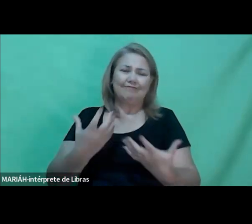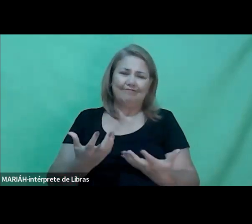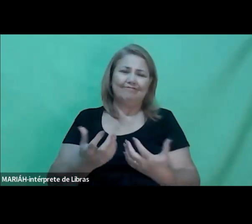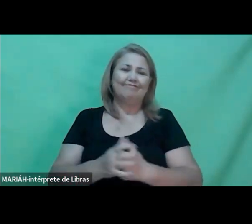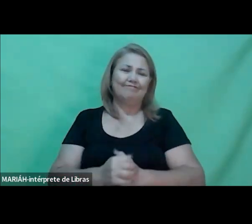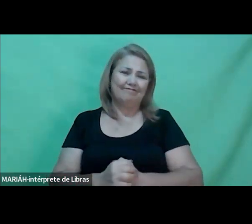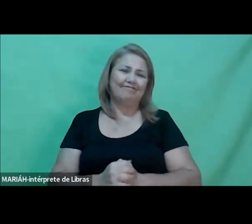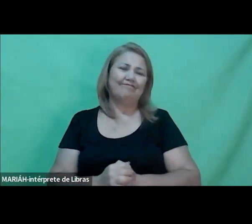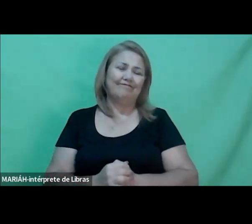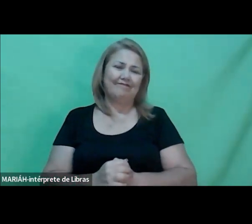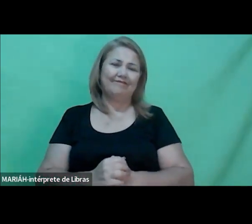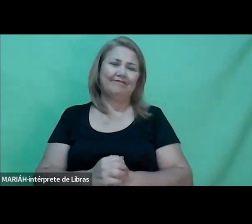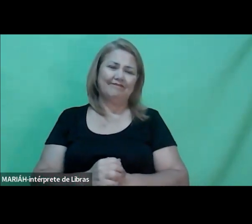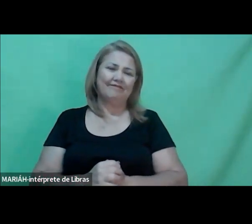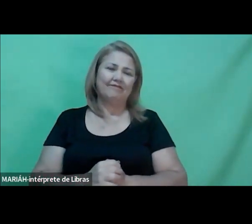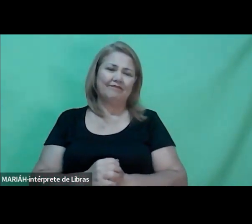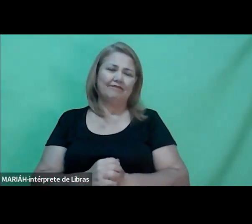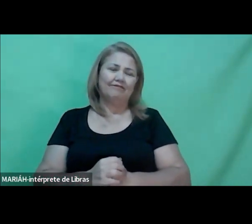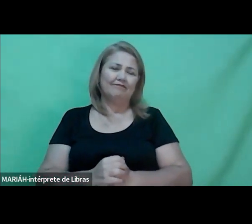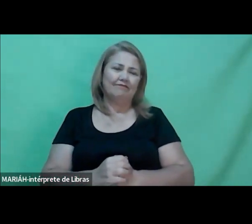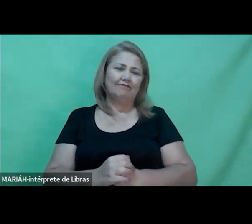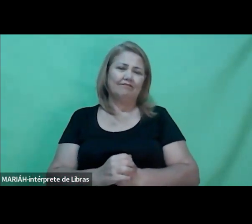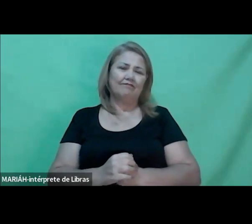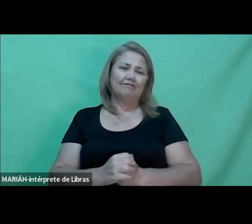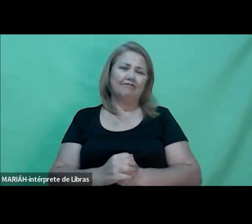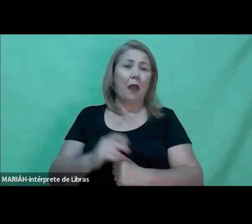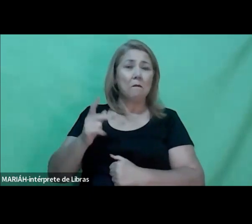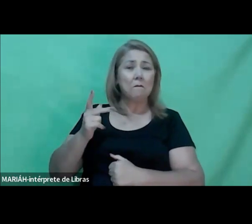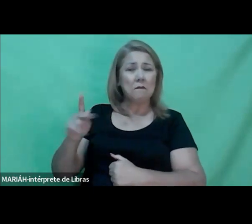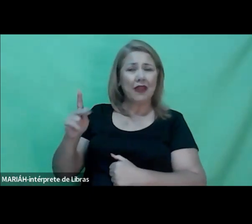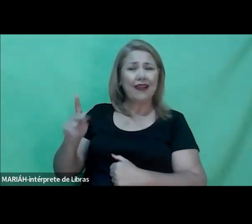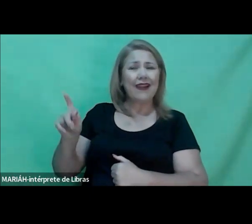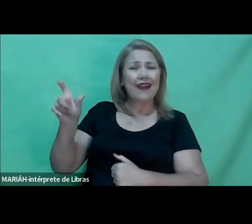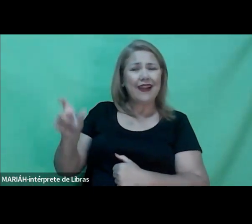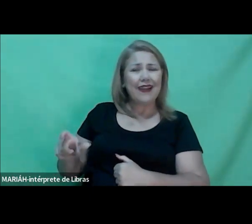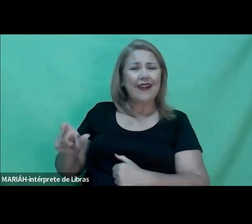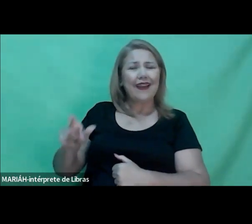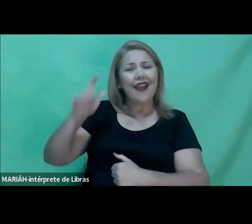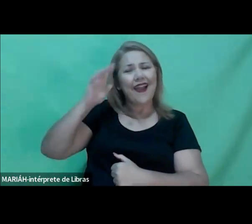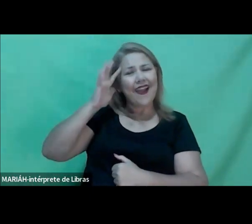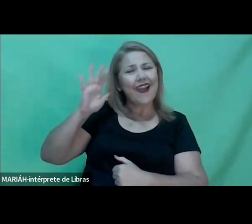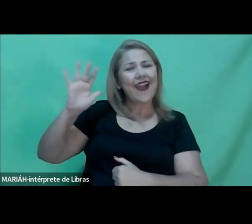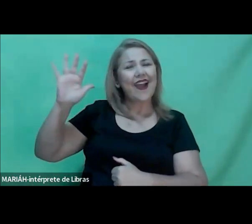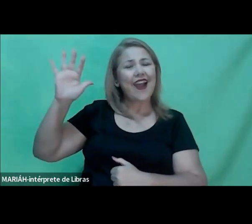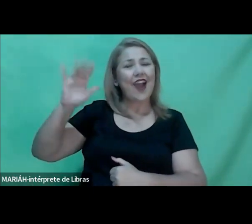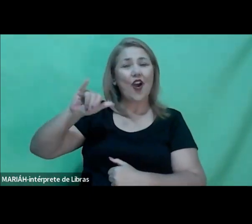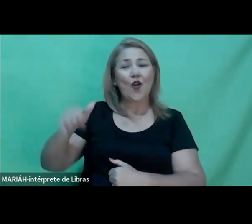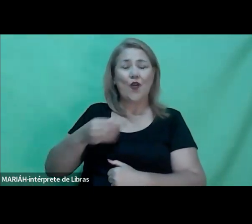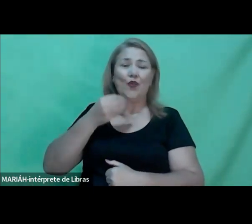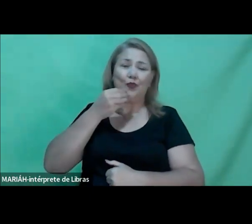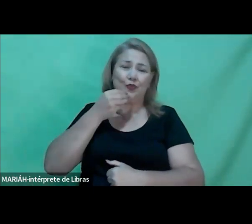inclusive y y y para él esa imagen del mar luego cuando tuvo oportunidad ya de